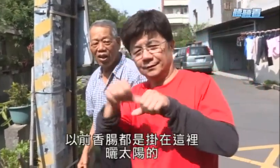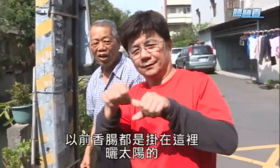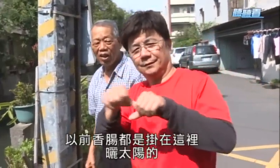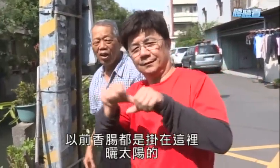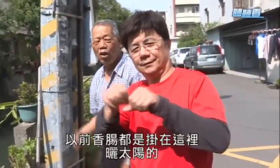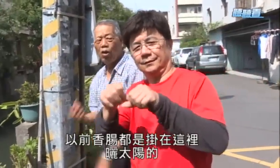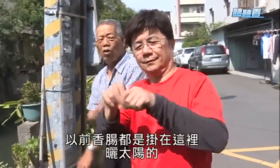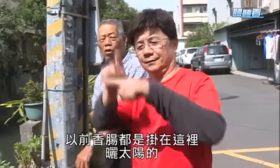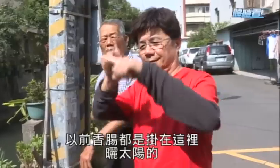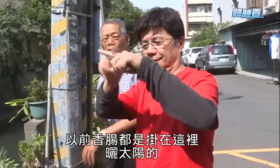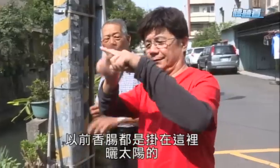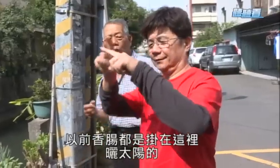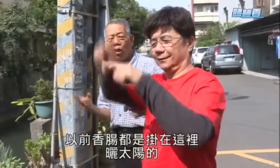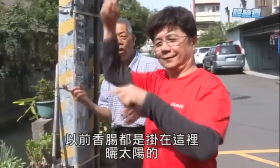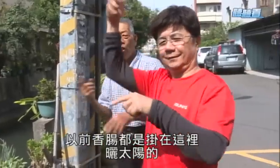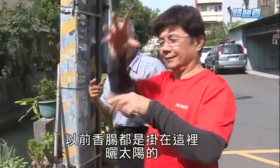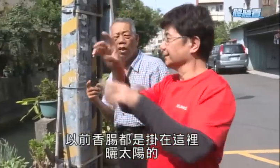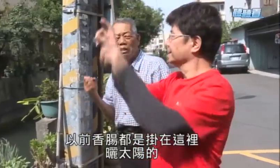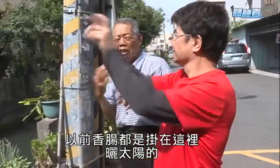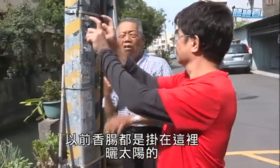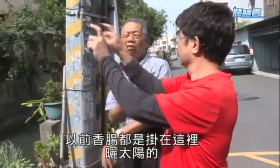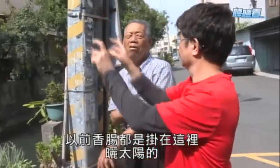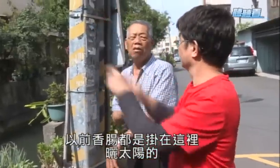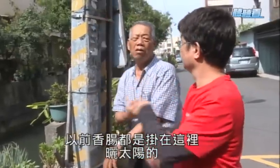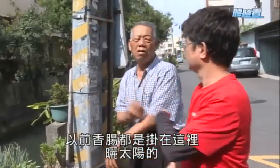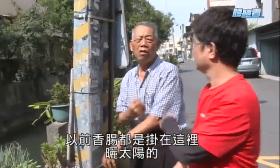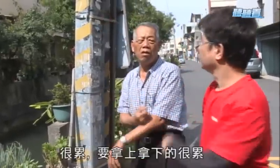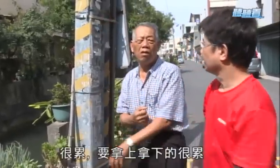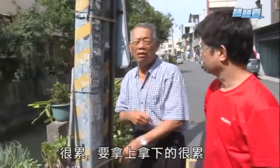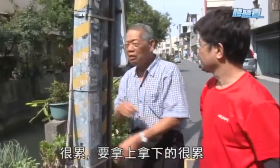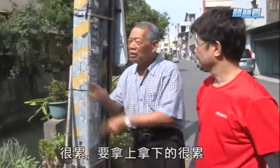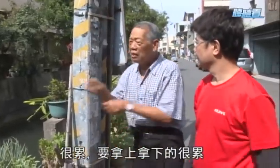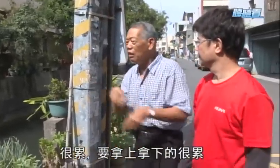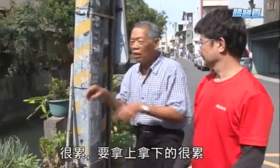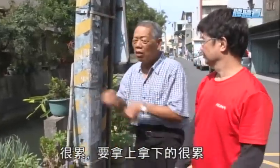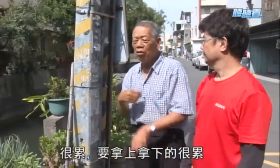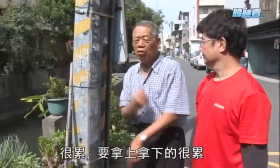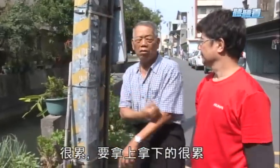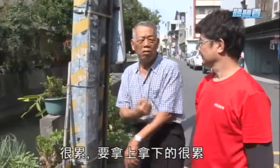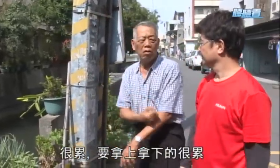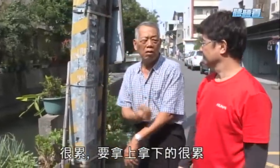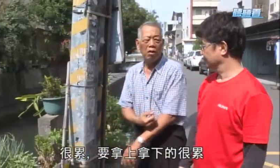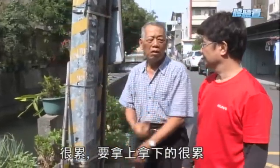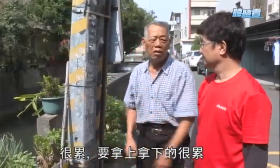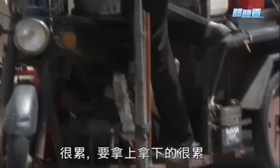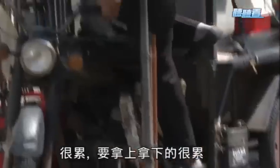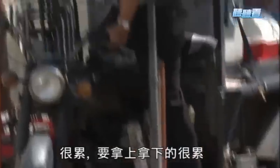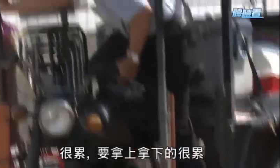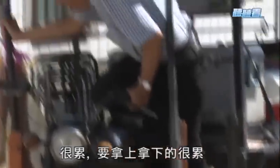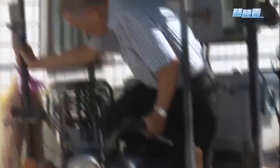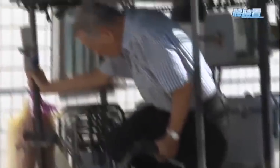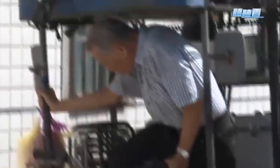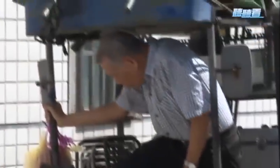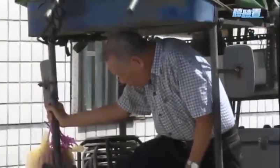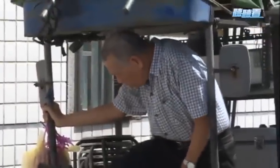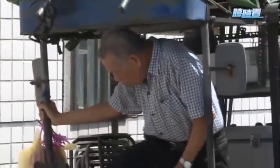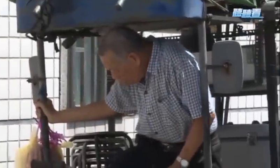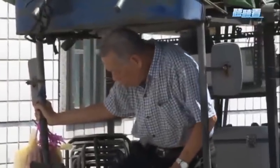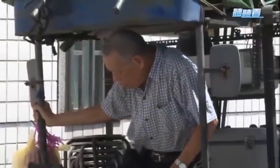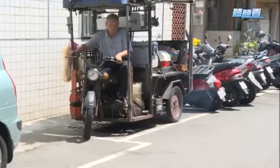呢，香肠都是挂在这里晒太阳的。 哎呀，很累啊，这拿上拿下的，哎呀，很累啊。